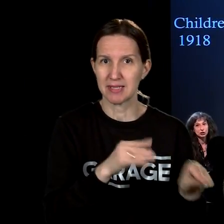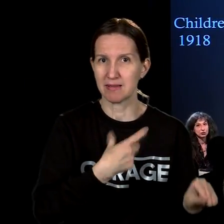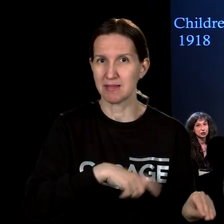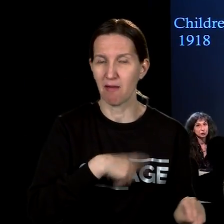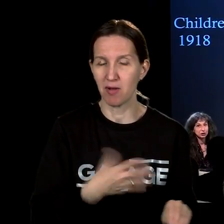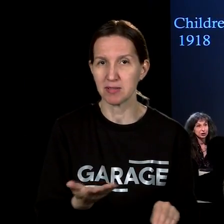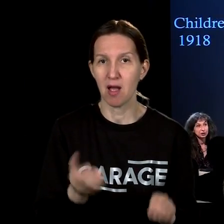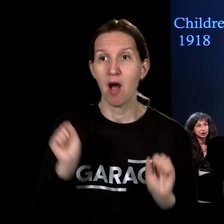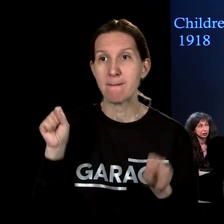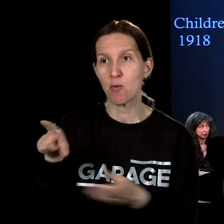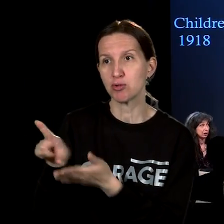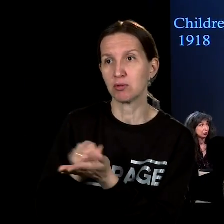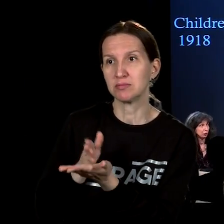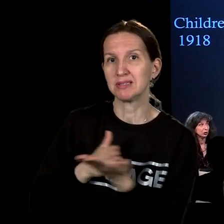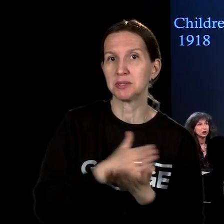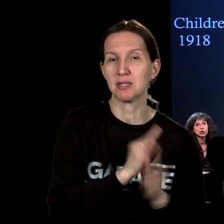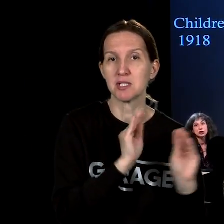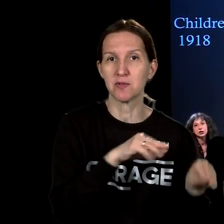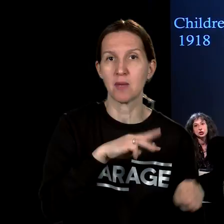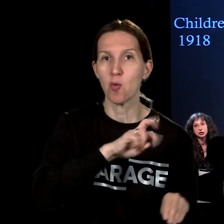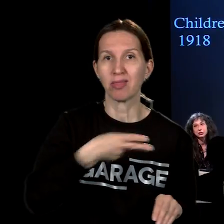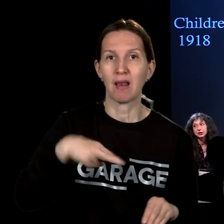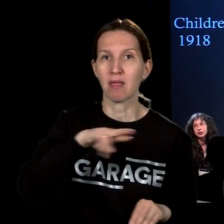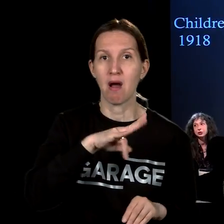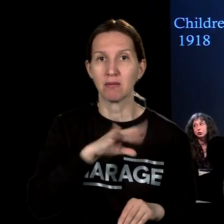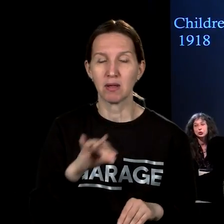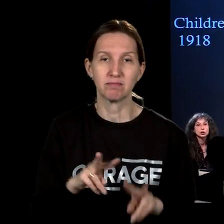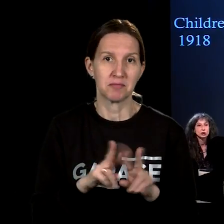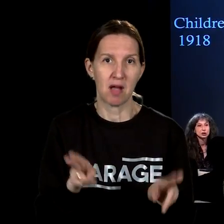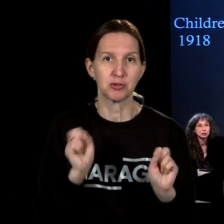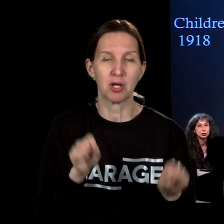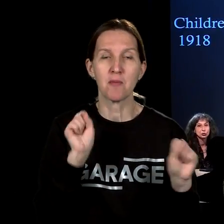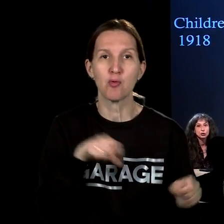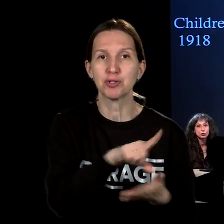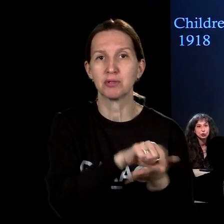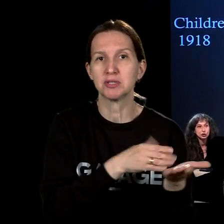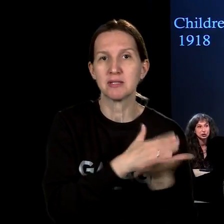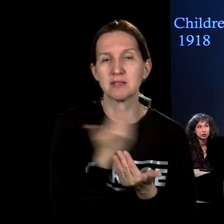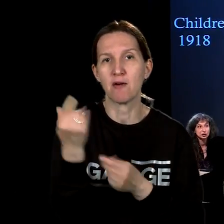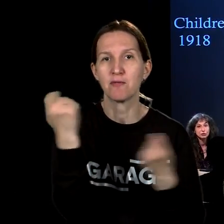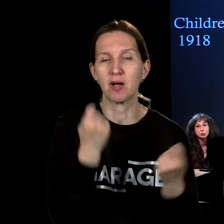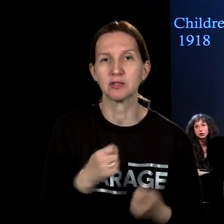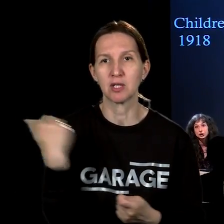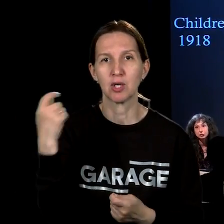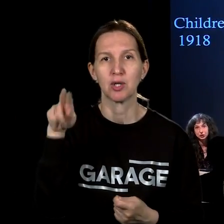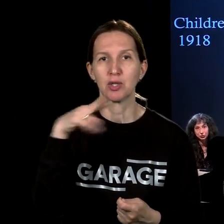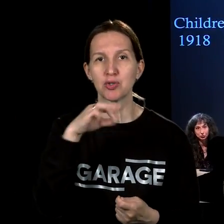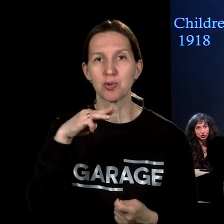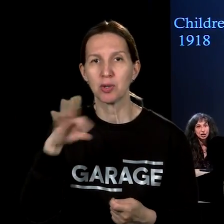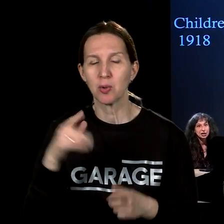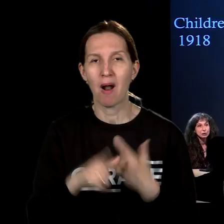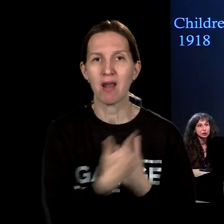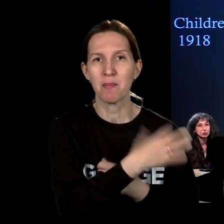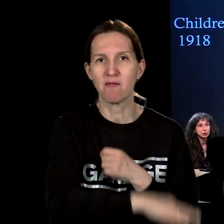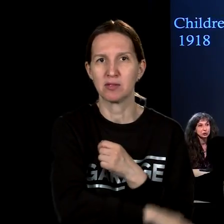можно стилизовать Модильяни ровно так же на тех же основаниях, на которых можно стилизовать Джотто или можно стилизовать персидские